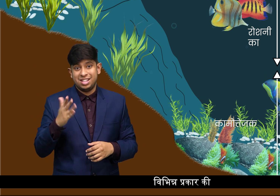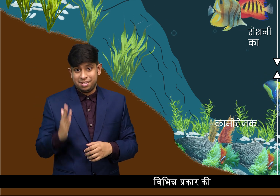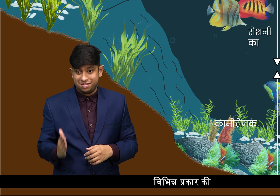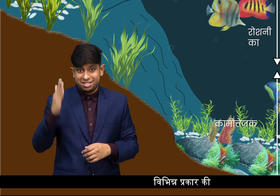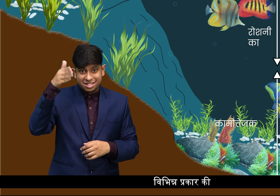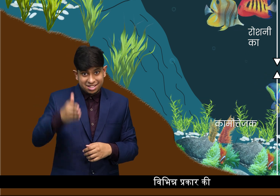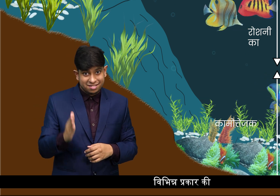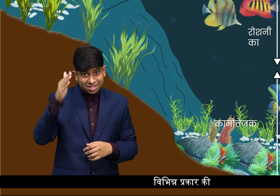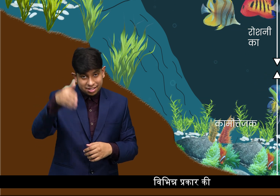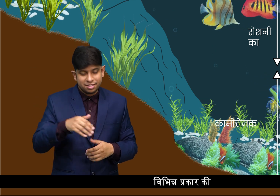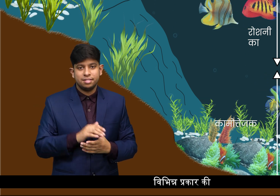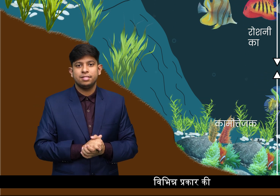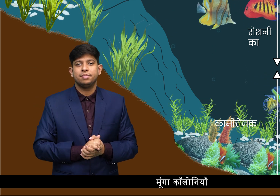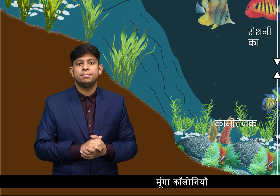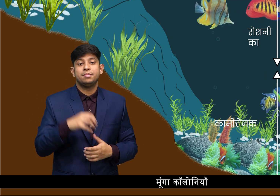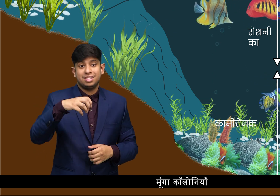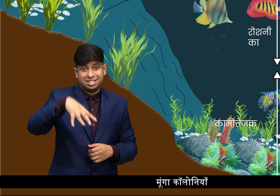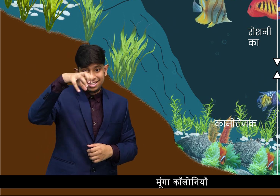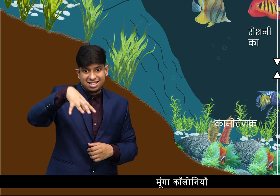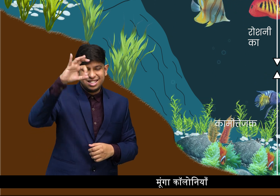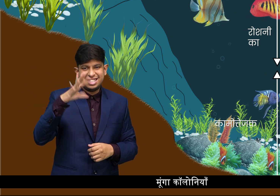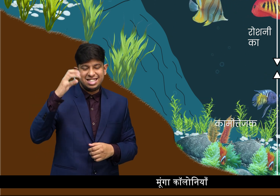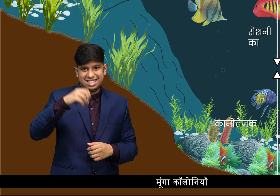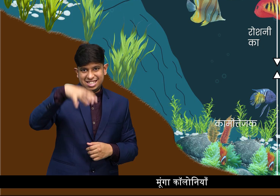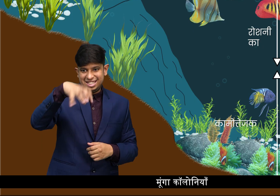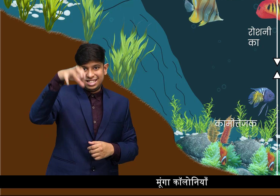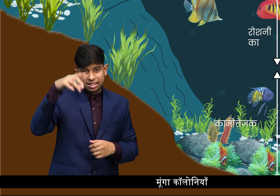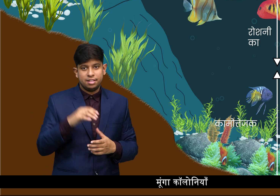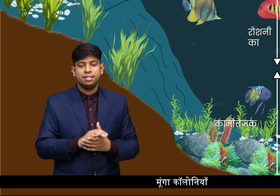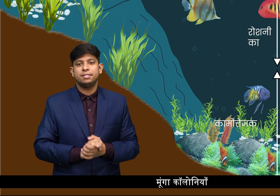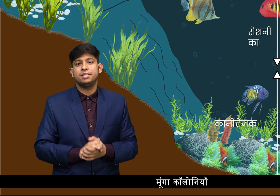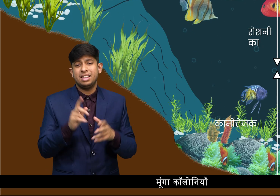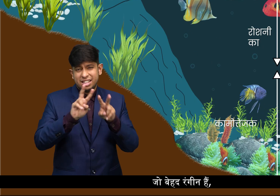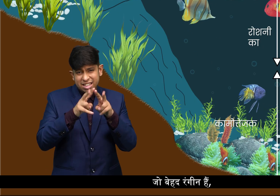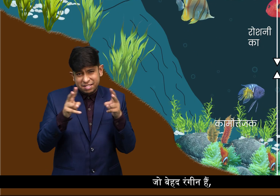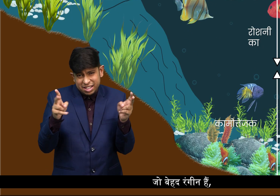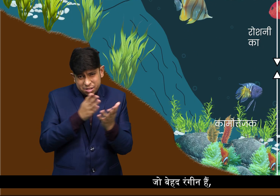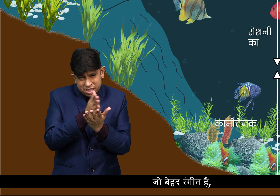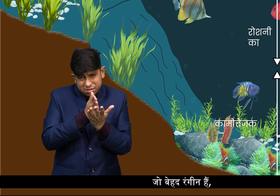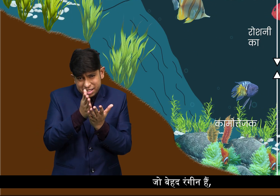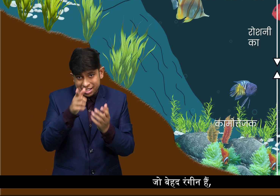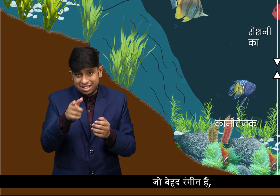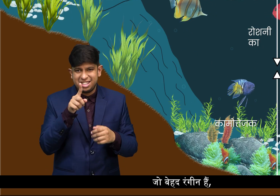विभिन्न प्रकार की मूंगा कॉलोनियाँ जो बेहद रंगीन है,